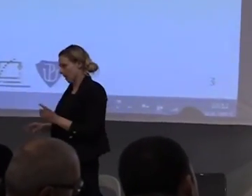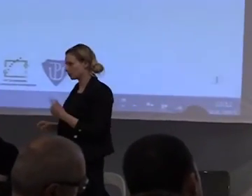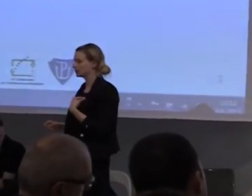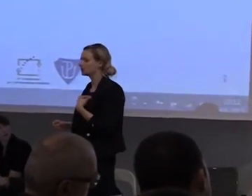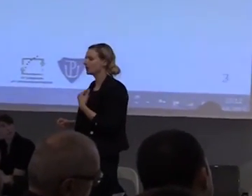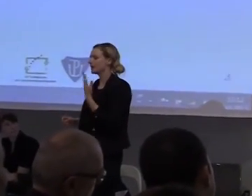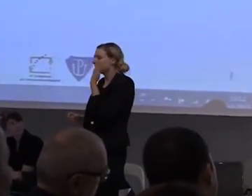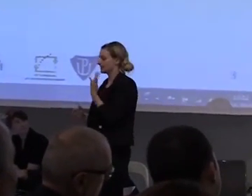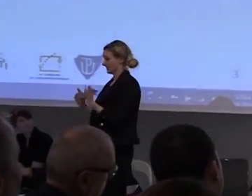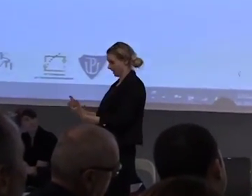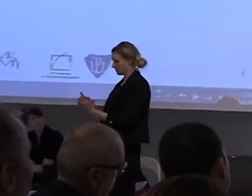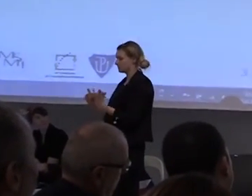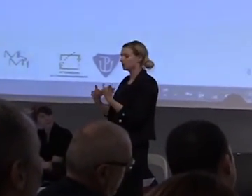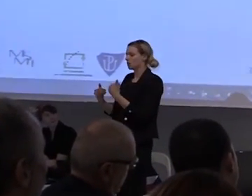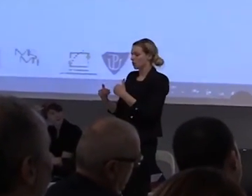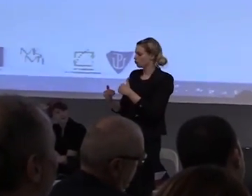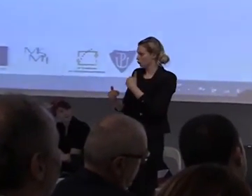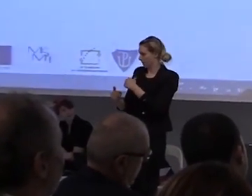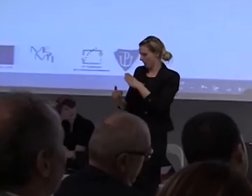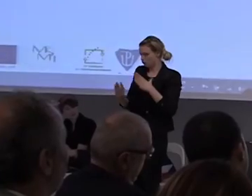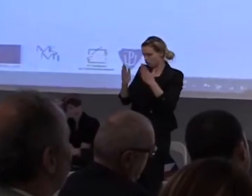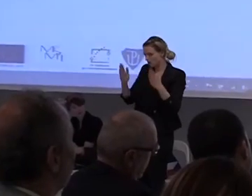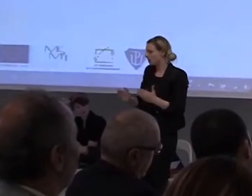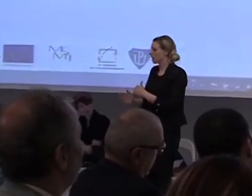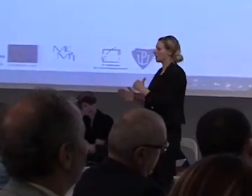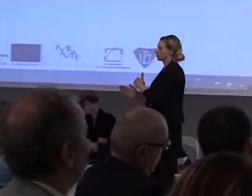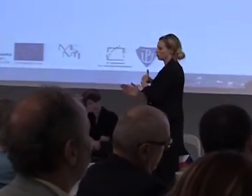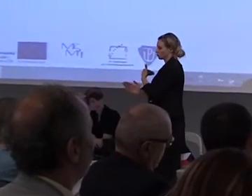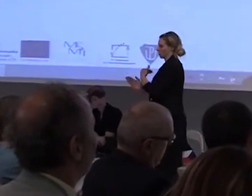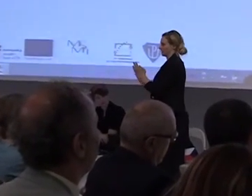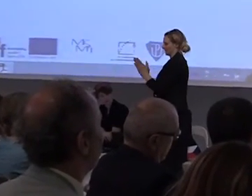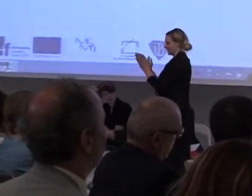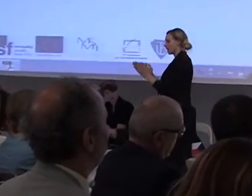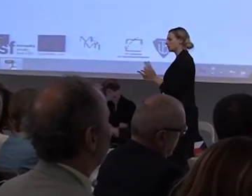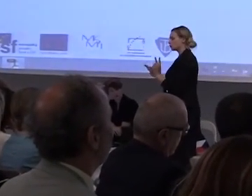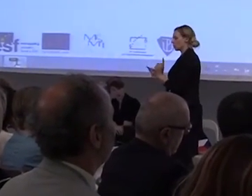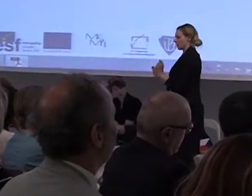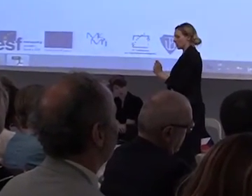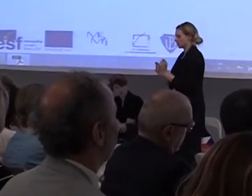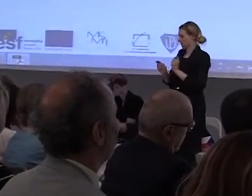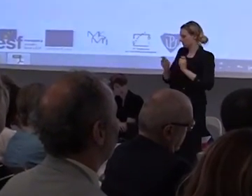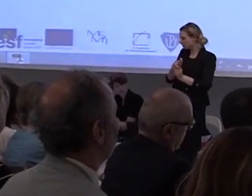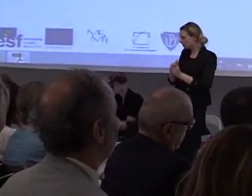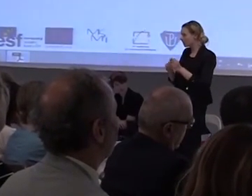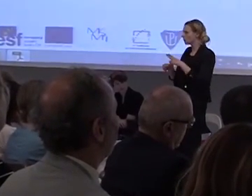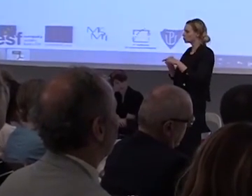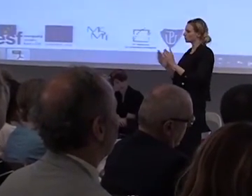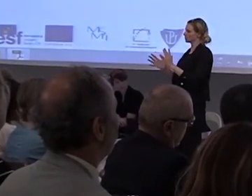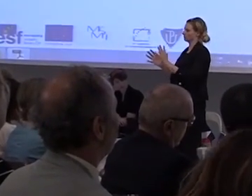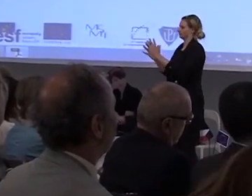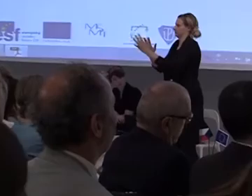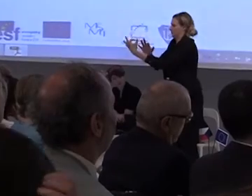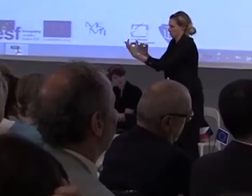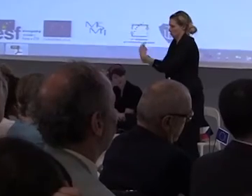ve školách probíhá. But unless we do this, we are stuck in a position that we are not developing